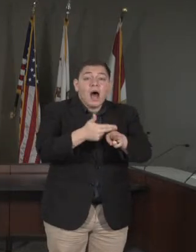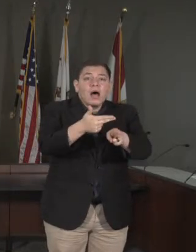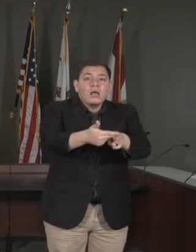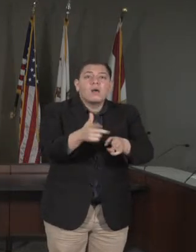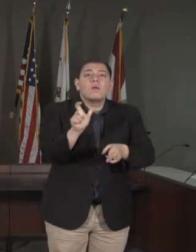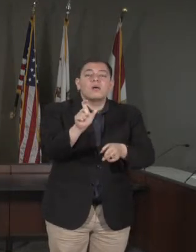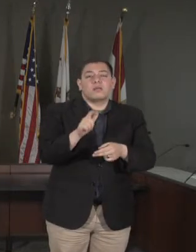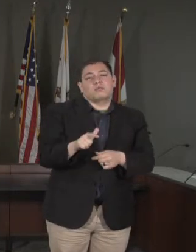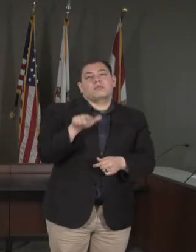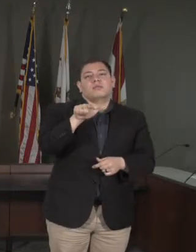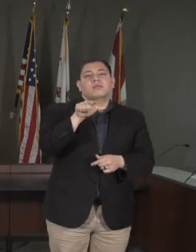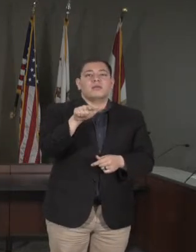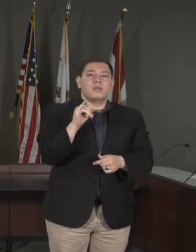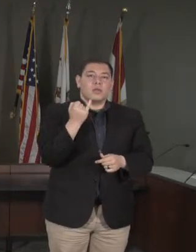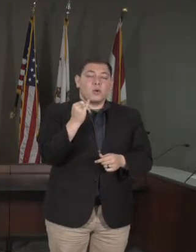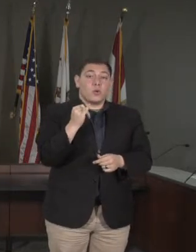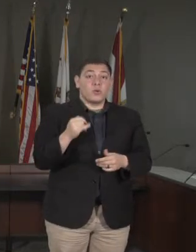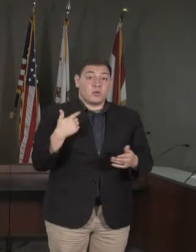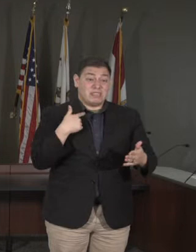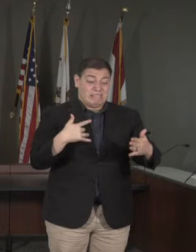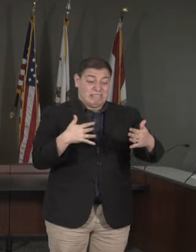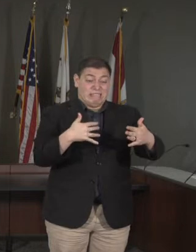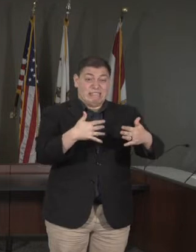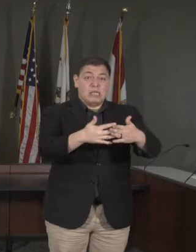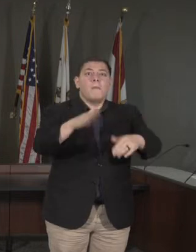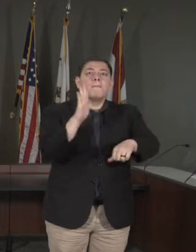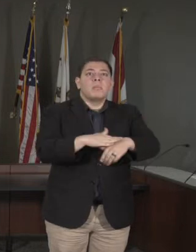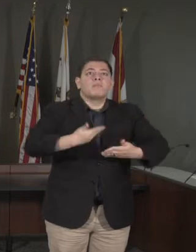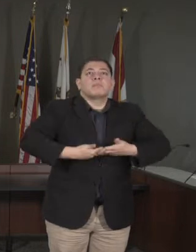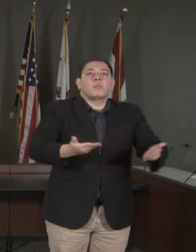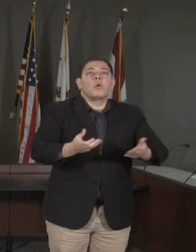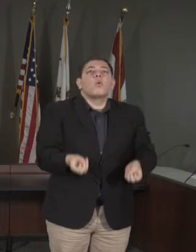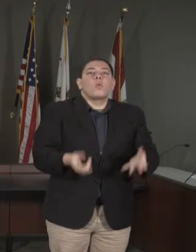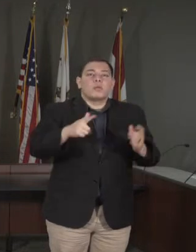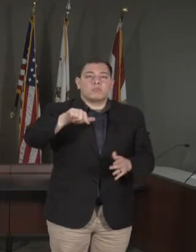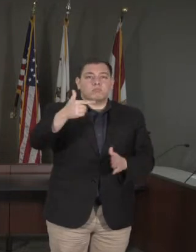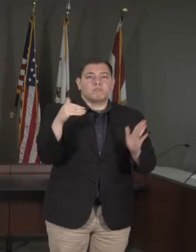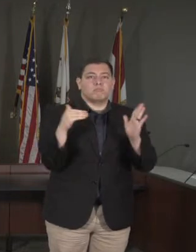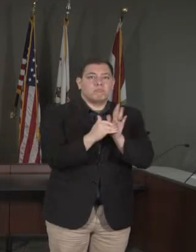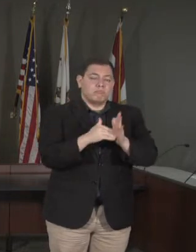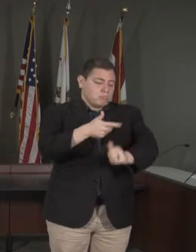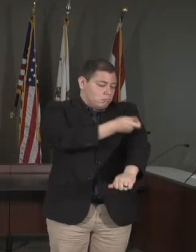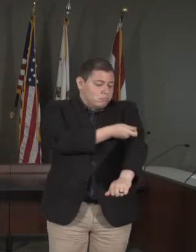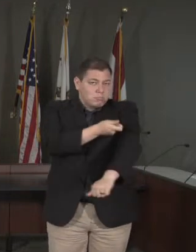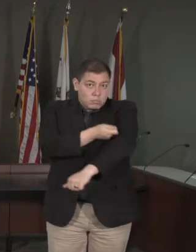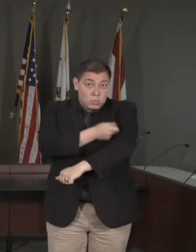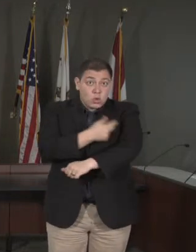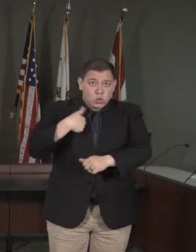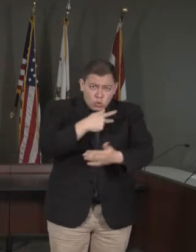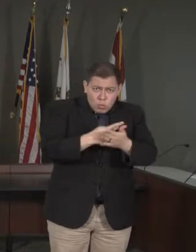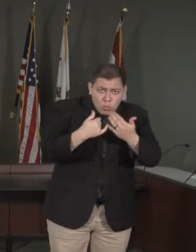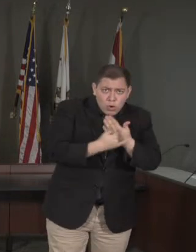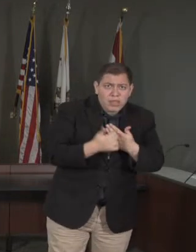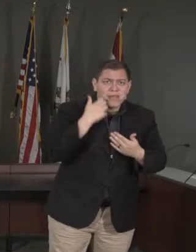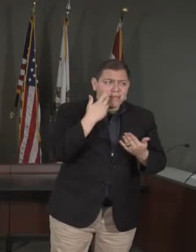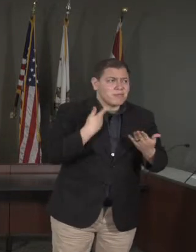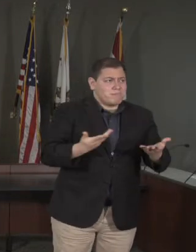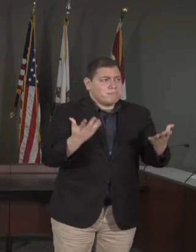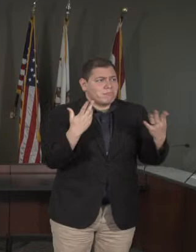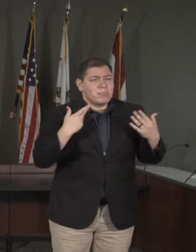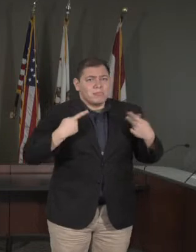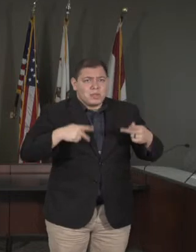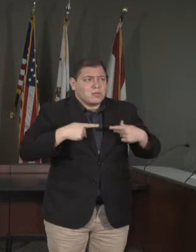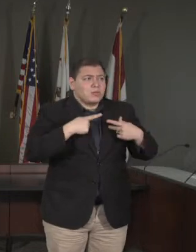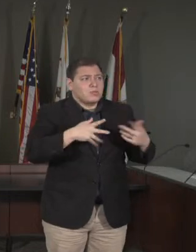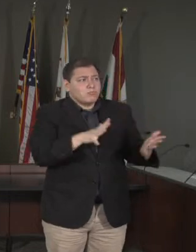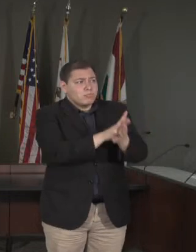alcanzar hasta 12,000 vacunas. Estoy muy orgullosa que el condado pueda hacer ese tipo de programas pilotos como un ejemplo del